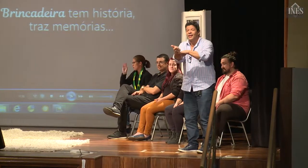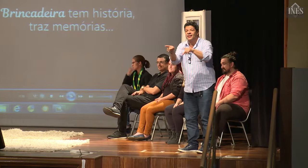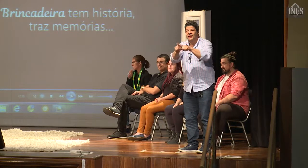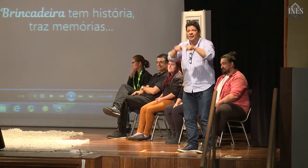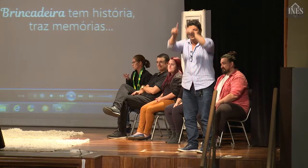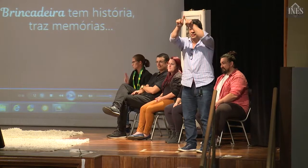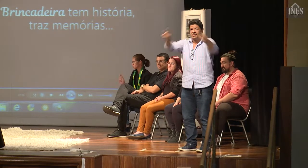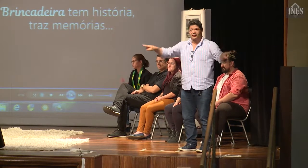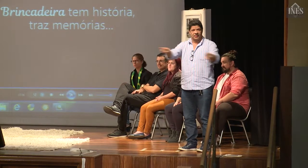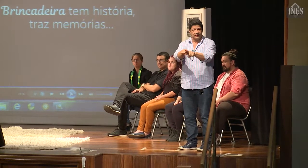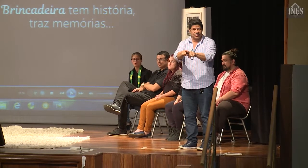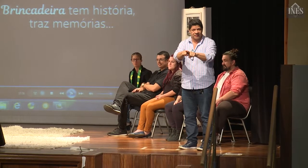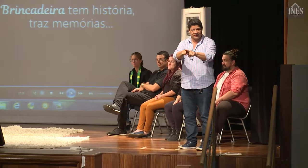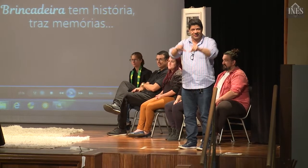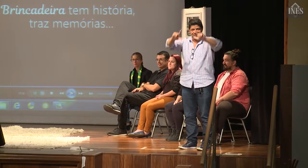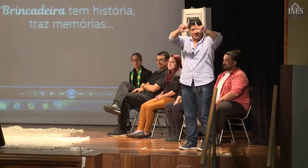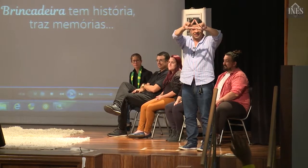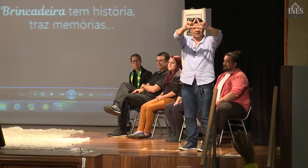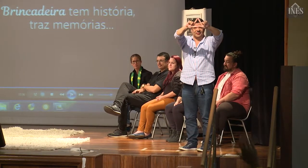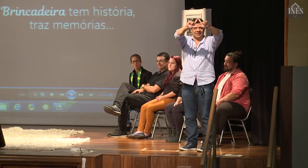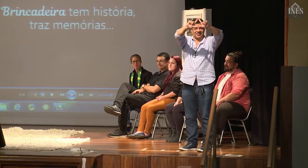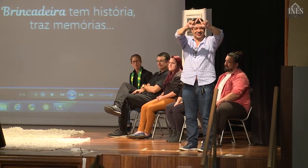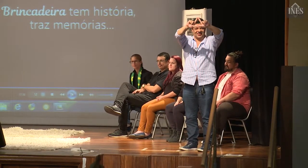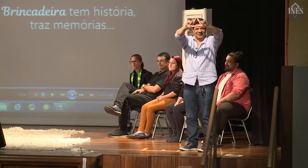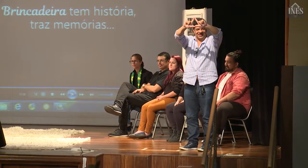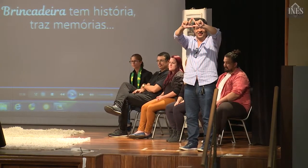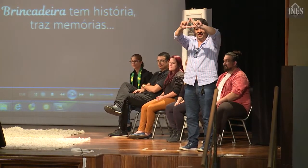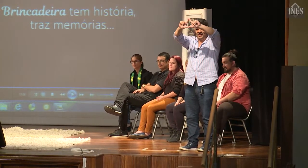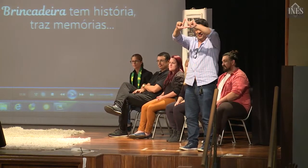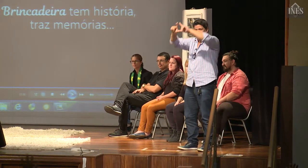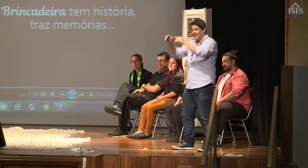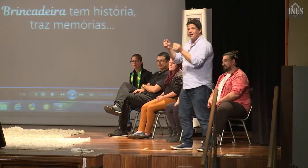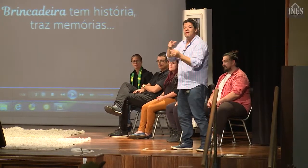ganhava. E também tinha do triângulo. Lembram disso?